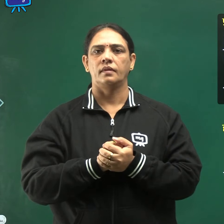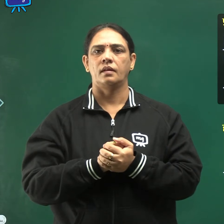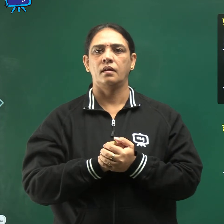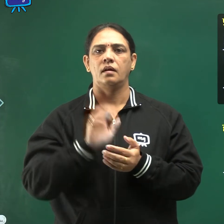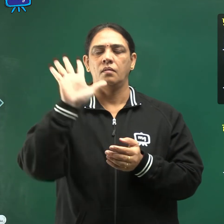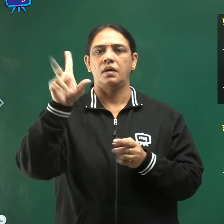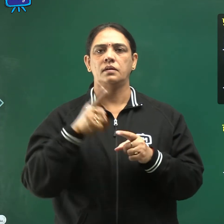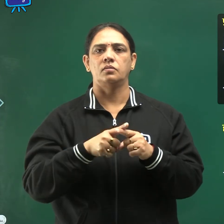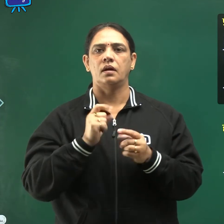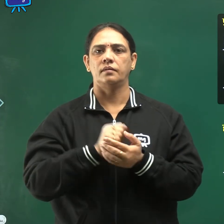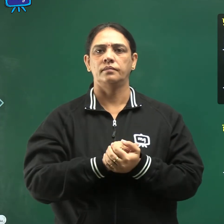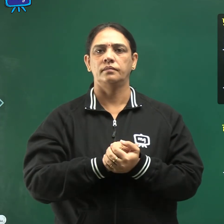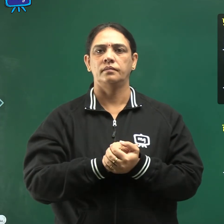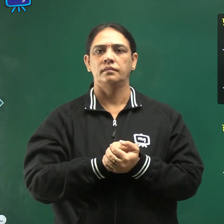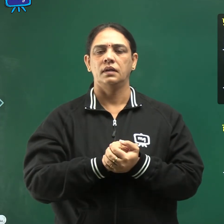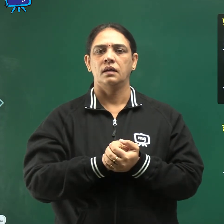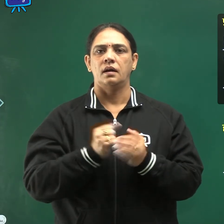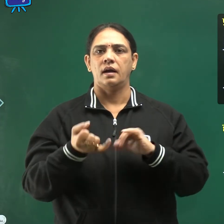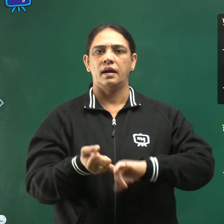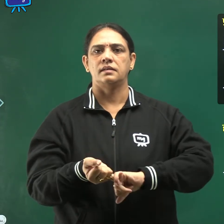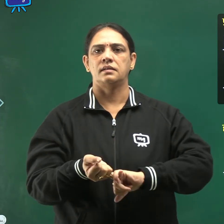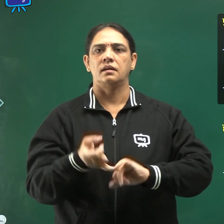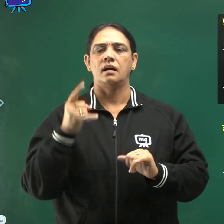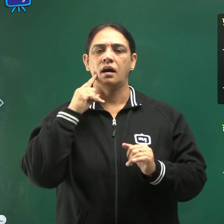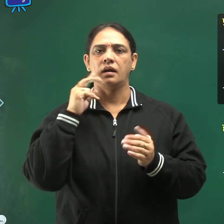5 गुणा साइन